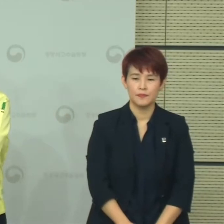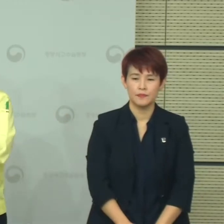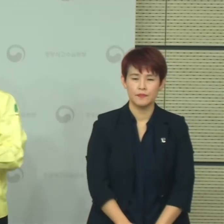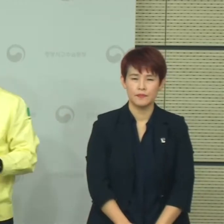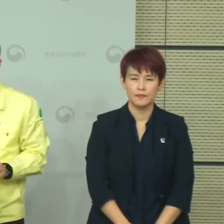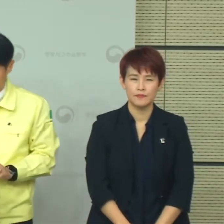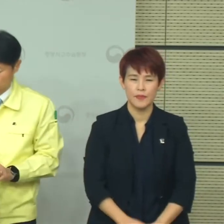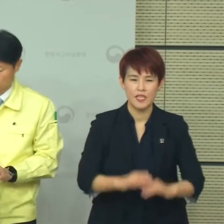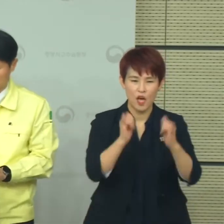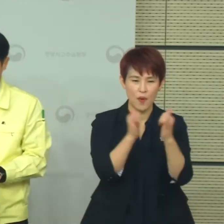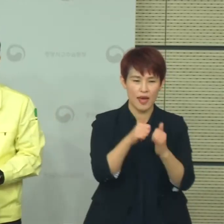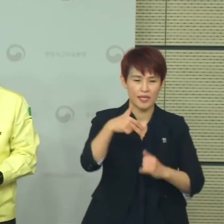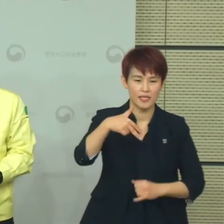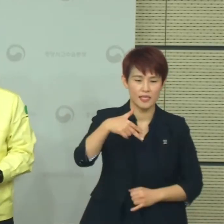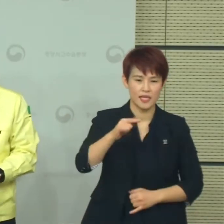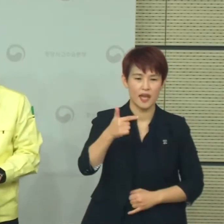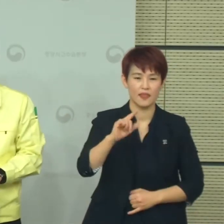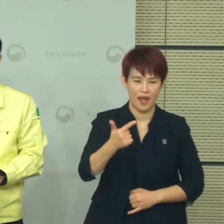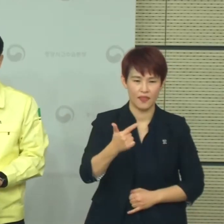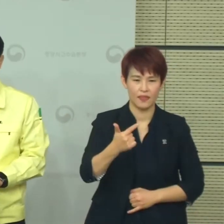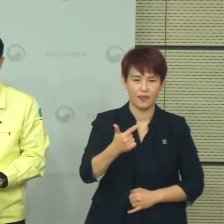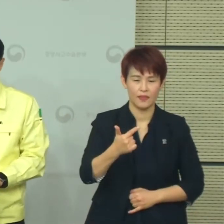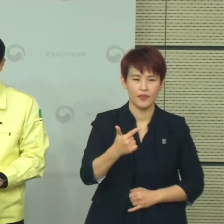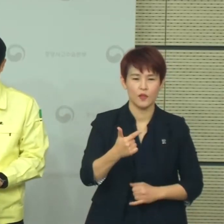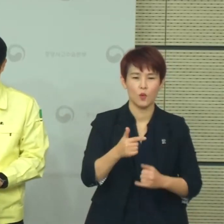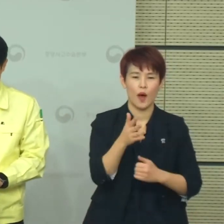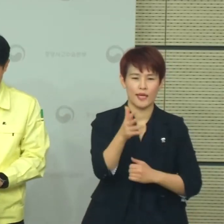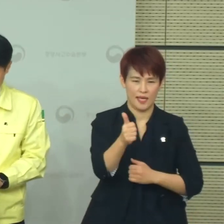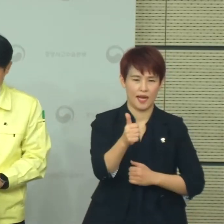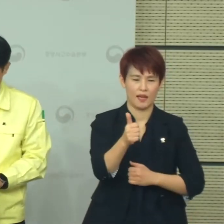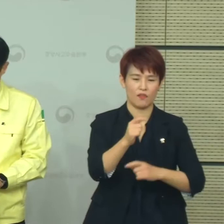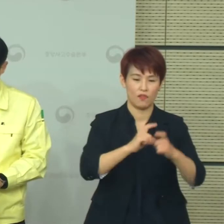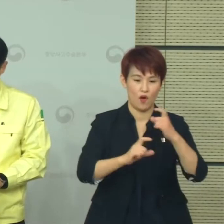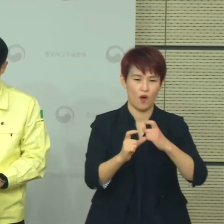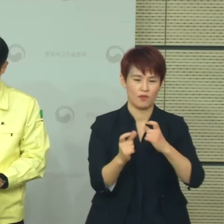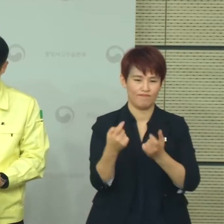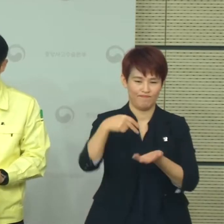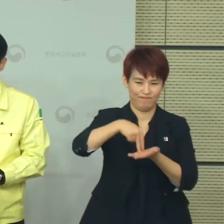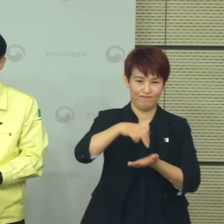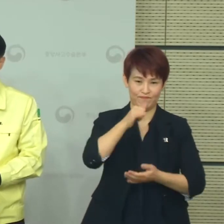홍종환 사회재난대응정책과장이 배석자에 추가됐습니다.